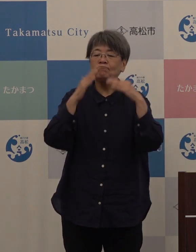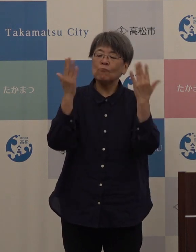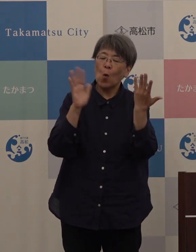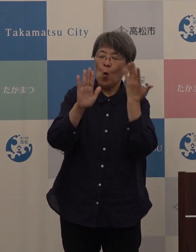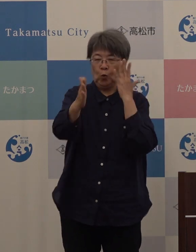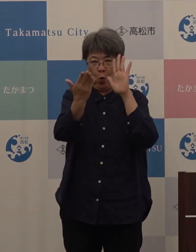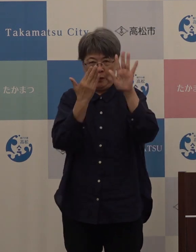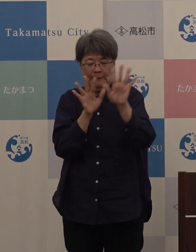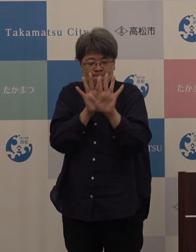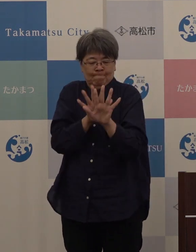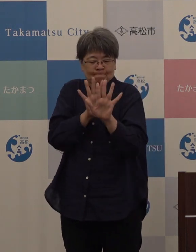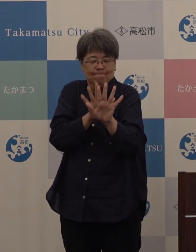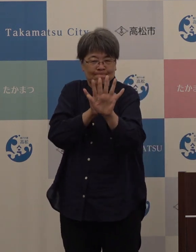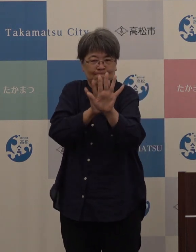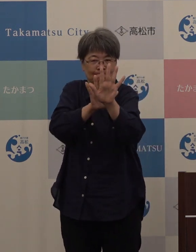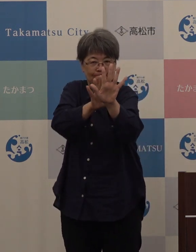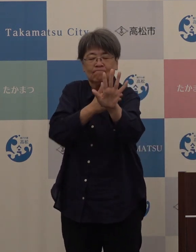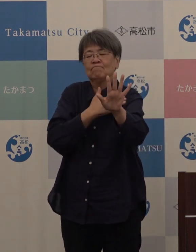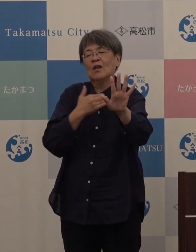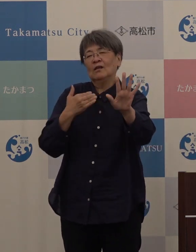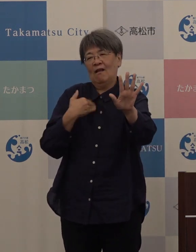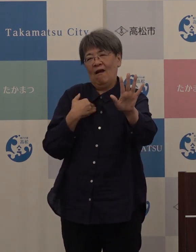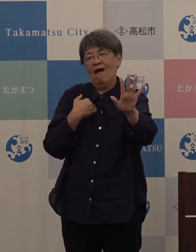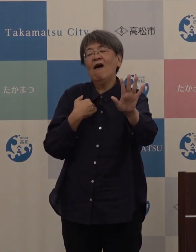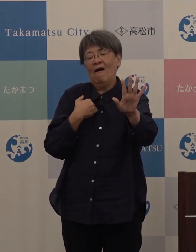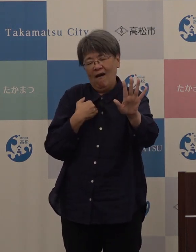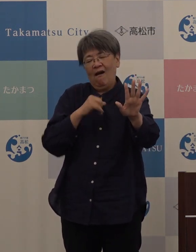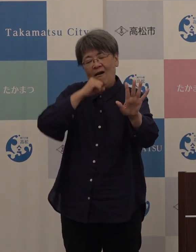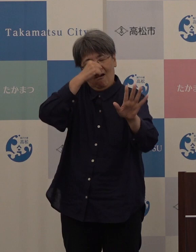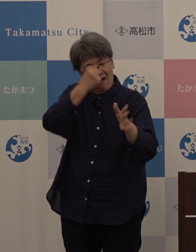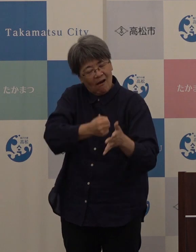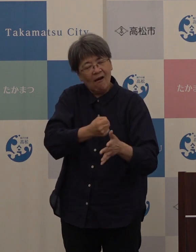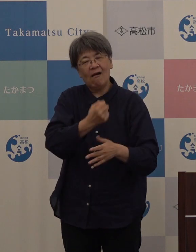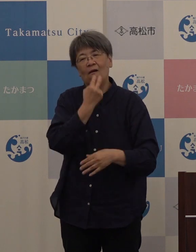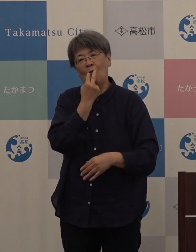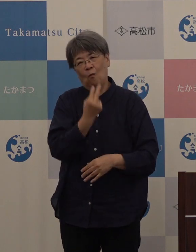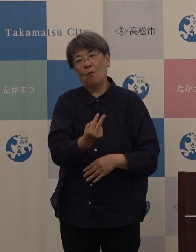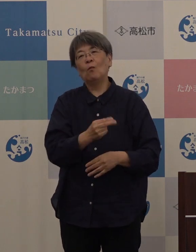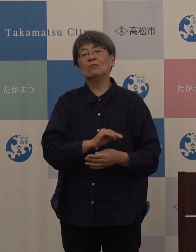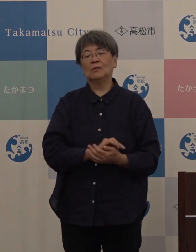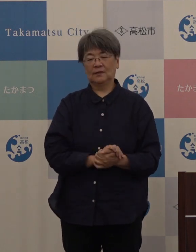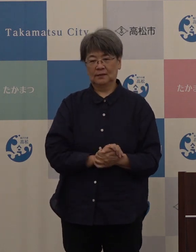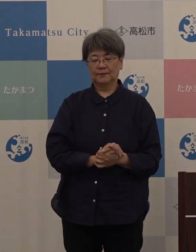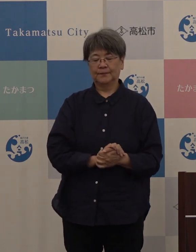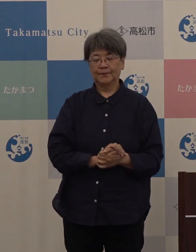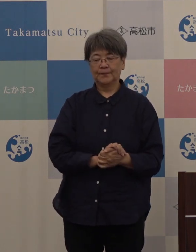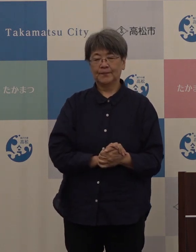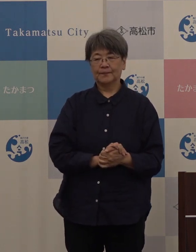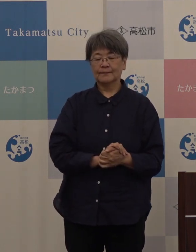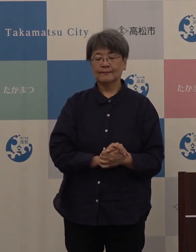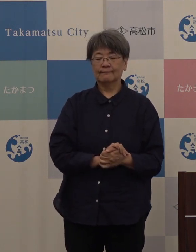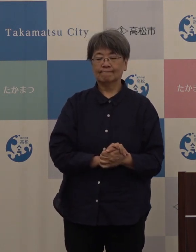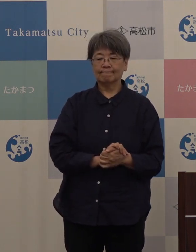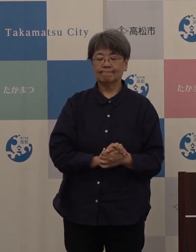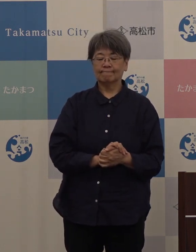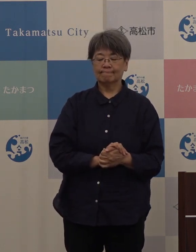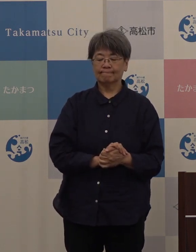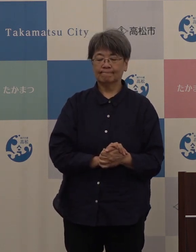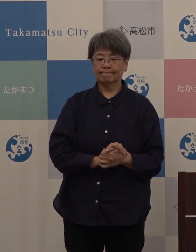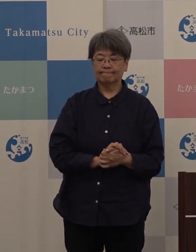たということで、こちらにつきましてもほっとしておるというところでございます。それなり